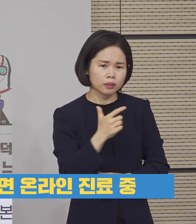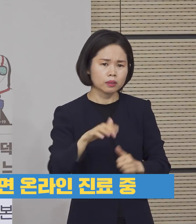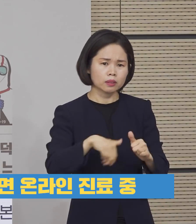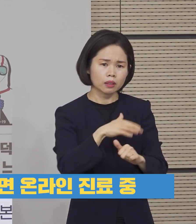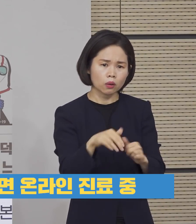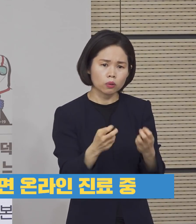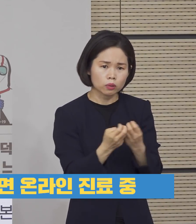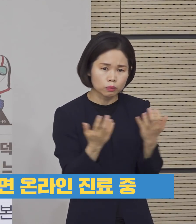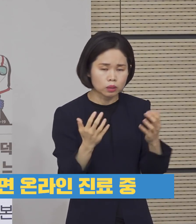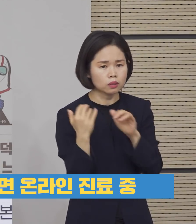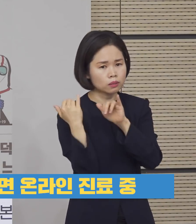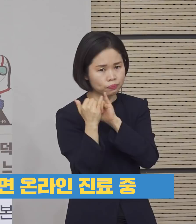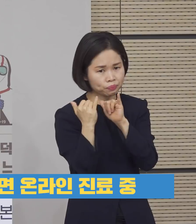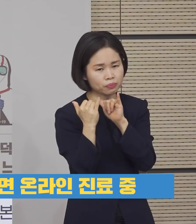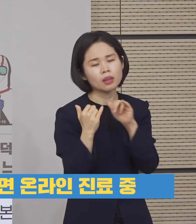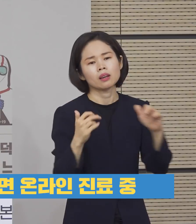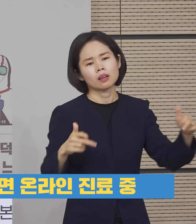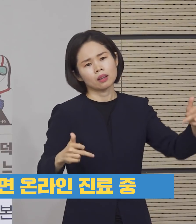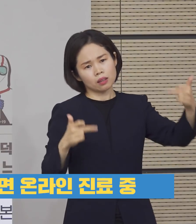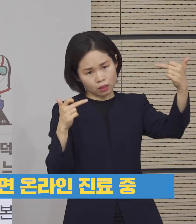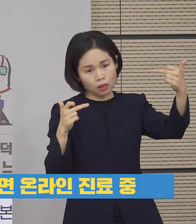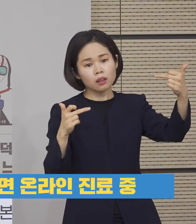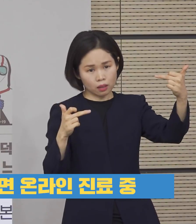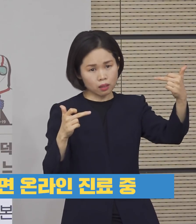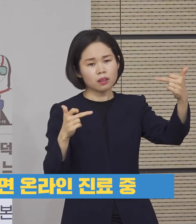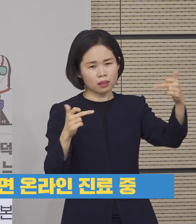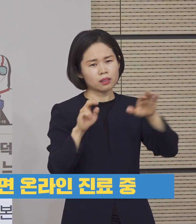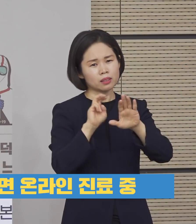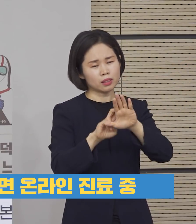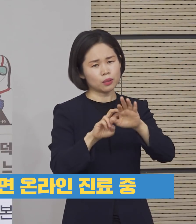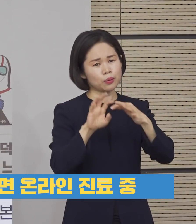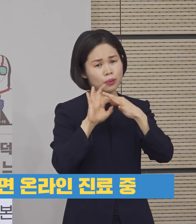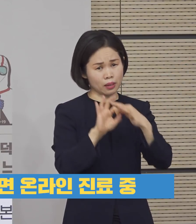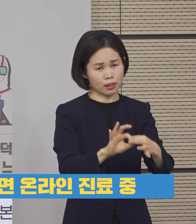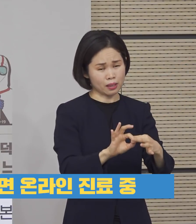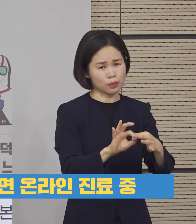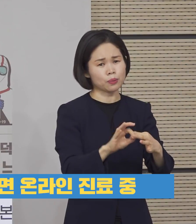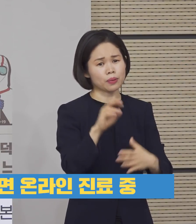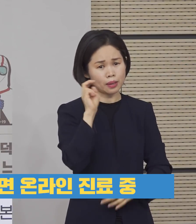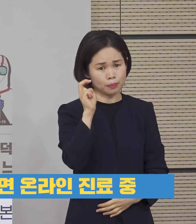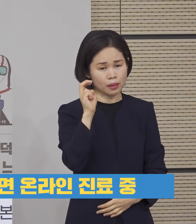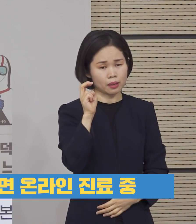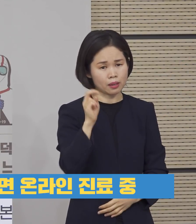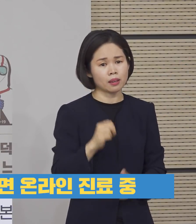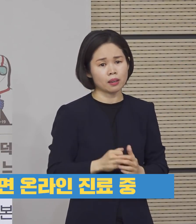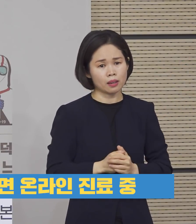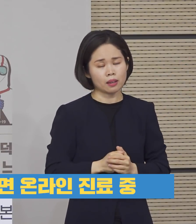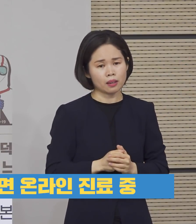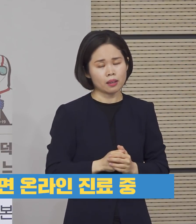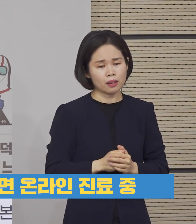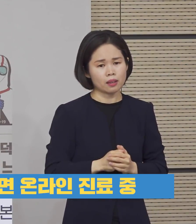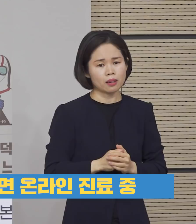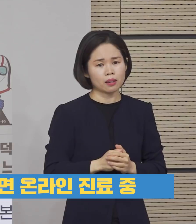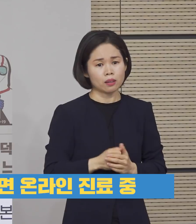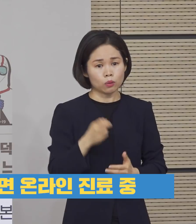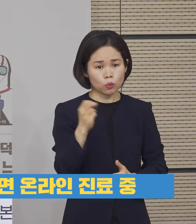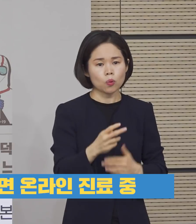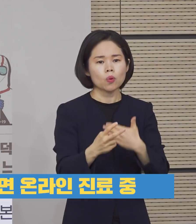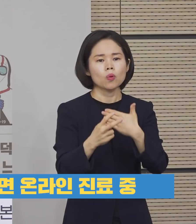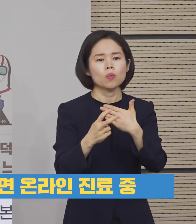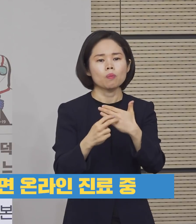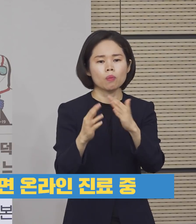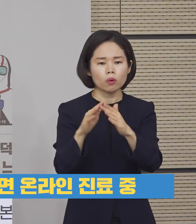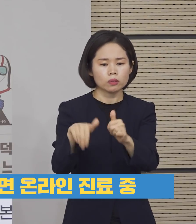위험이 상존하고 있는 동안에는 불가피하게 이러한 조치들은 계속 이루어질 것으로 생각이 들고,